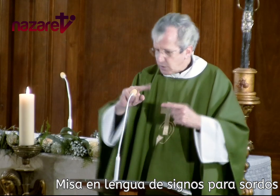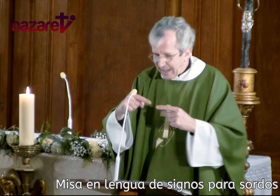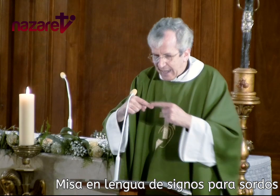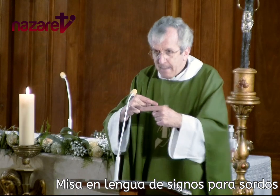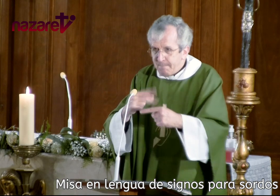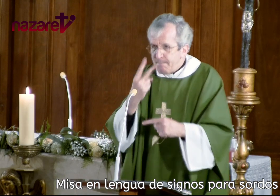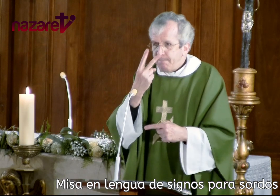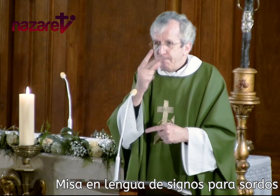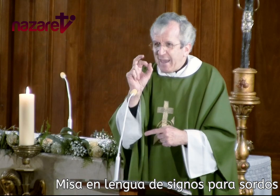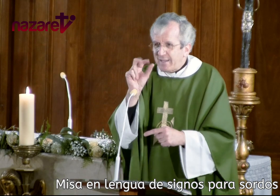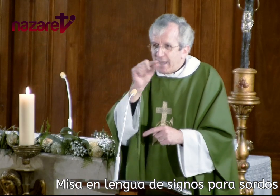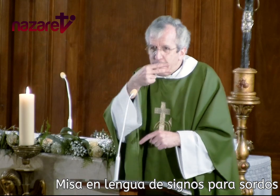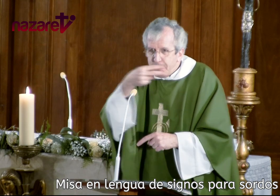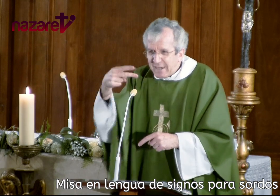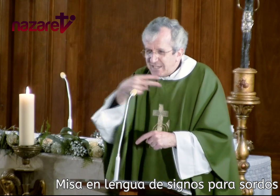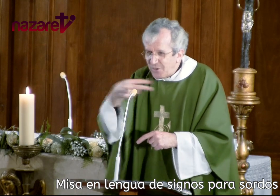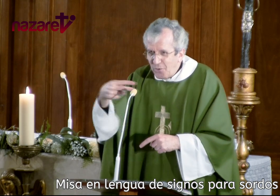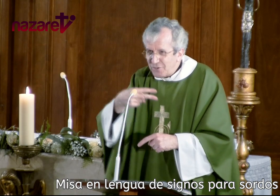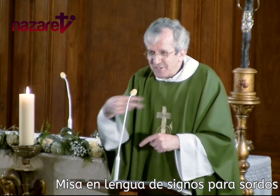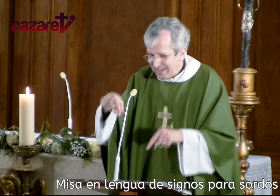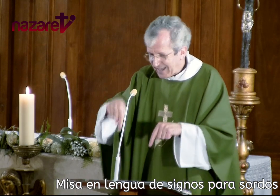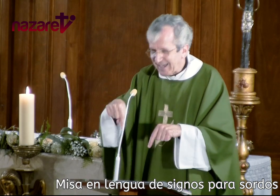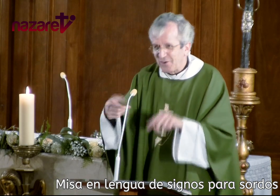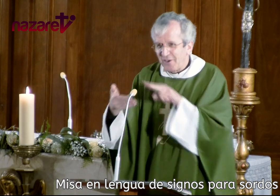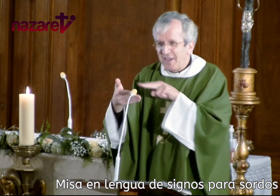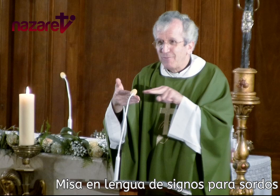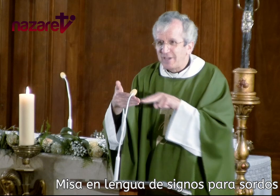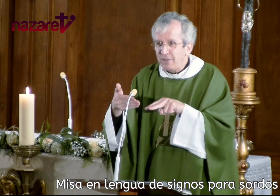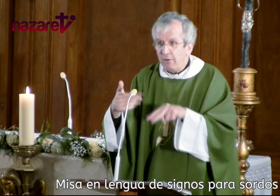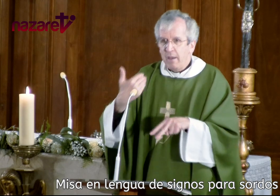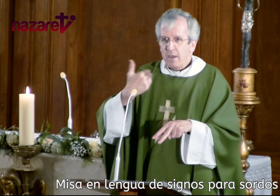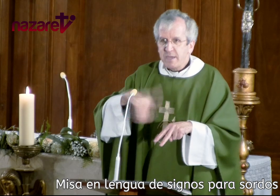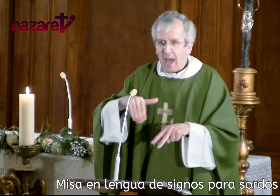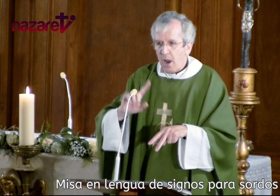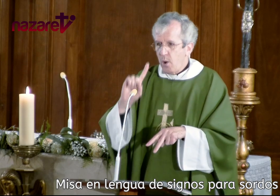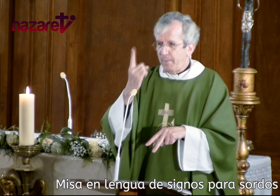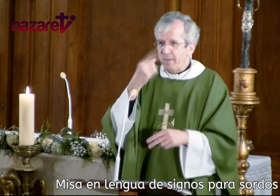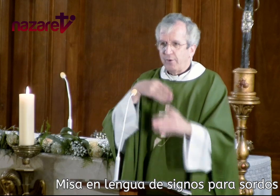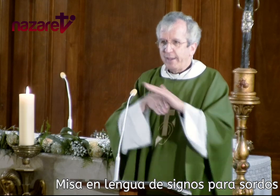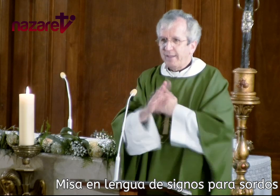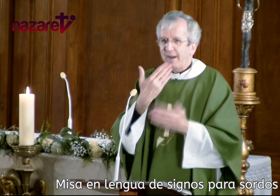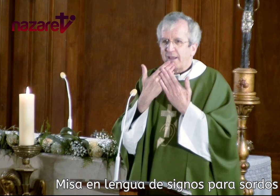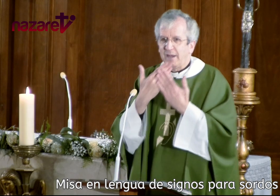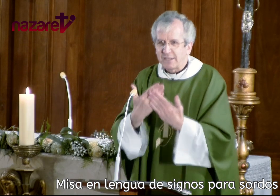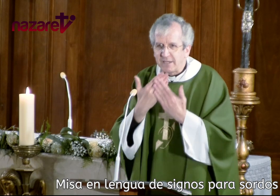nada 20 versículos que es lo que hemos leído ya lo primero entrar en la sinagoga